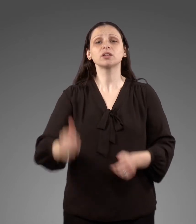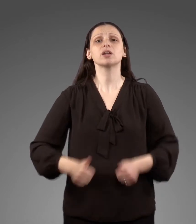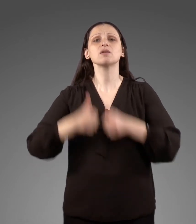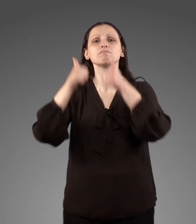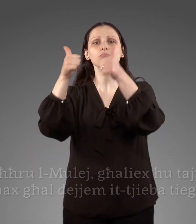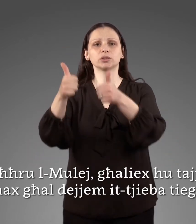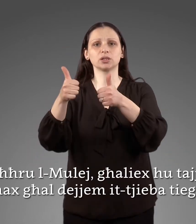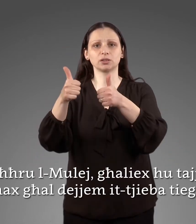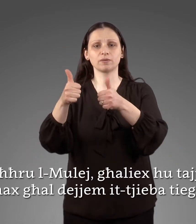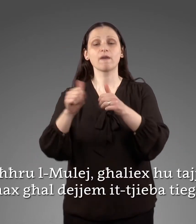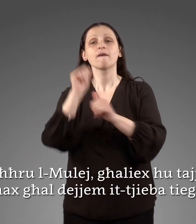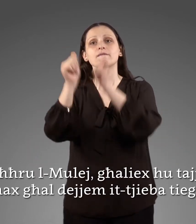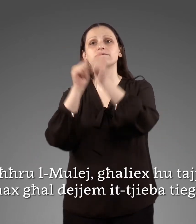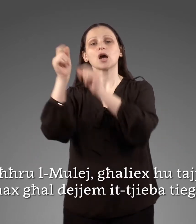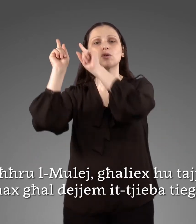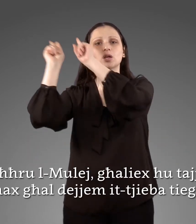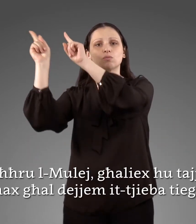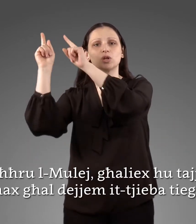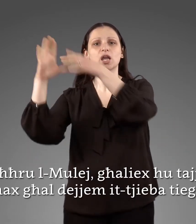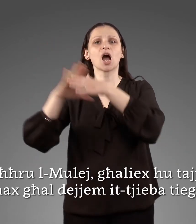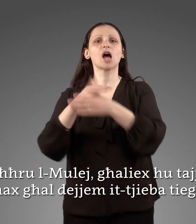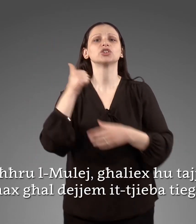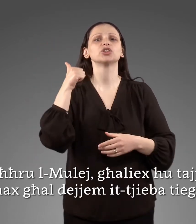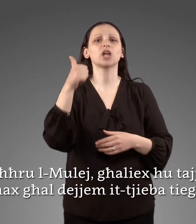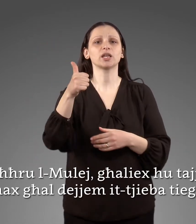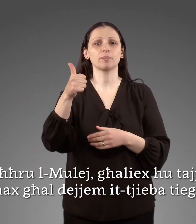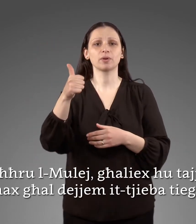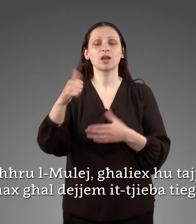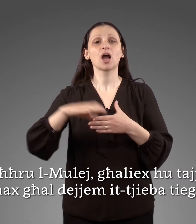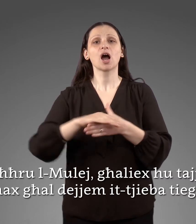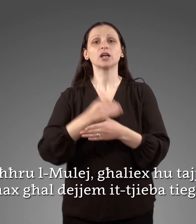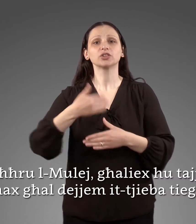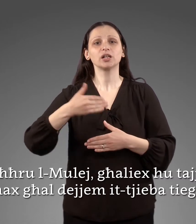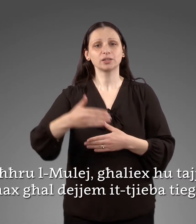Fħru l-mulej għali ċu taħjib għaxħal d-dajja mit-tibatiju